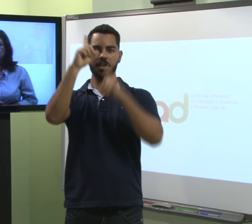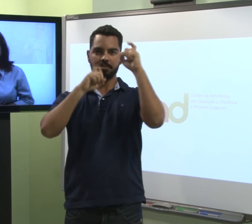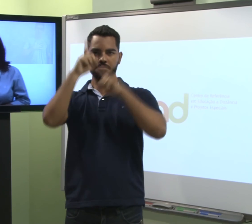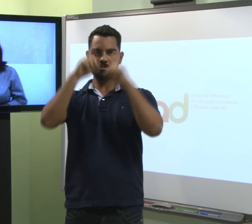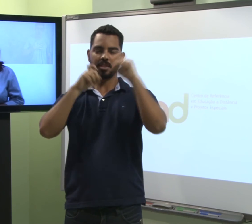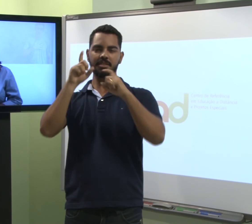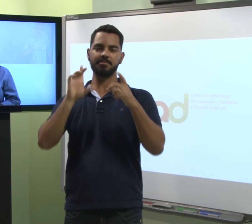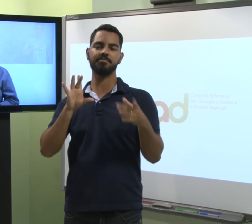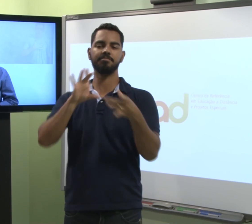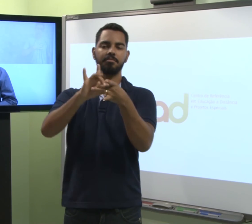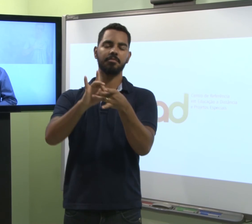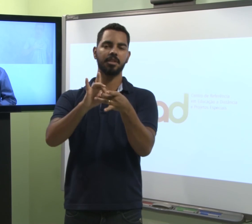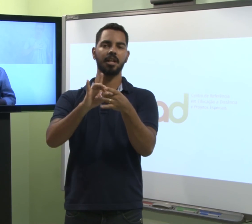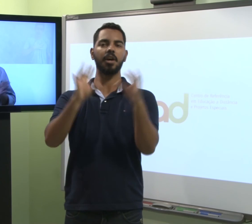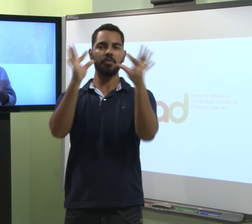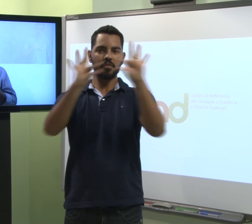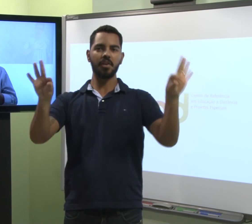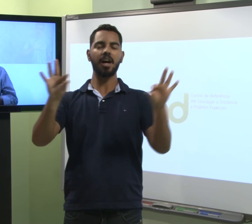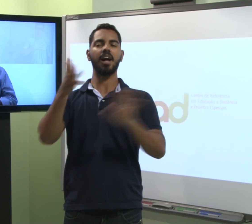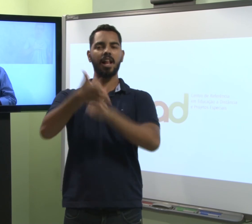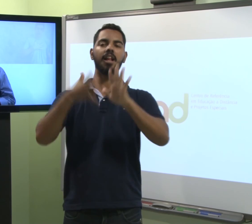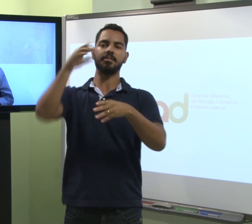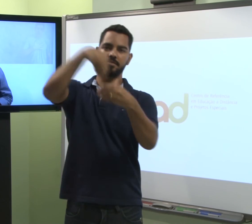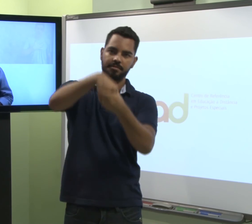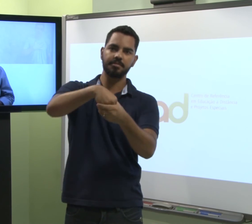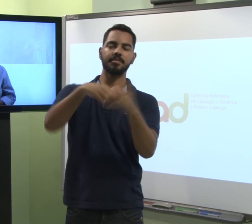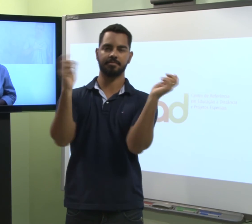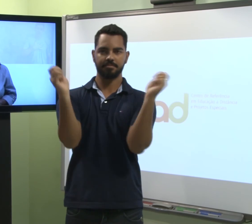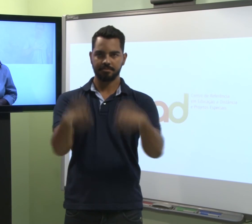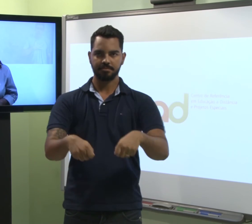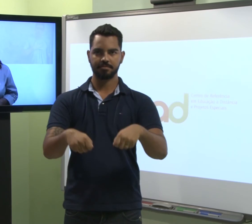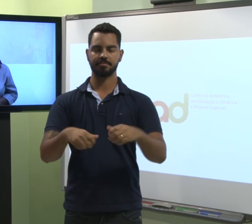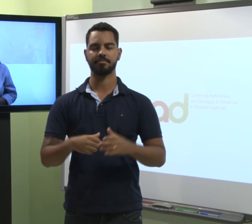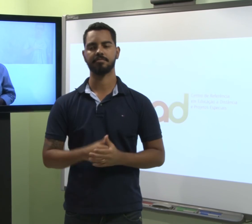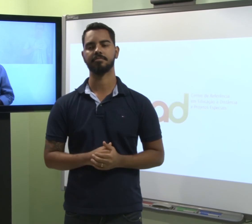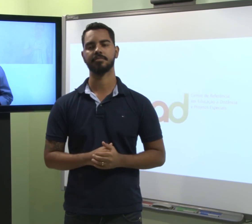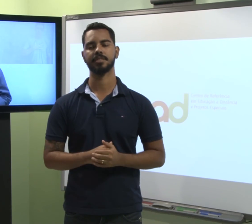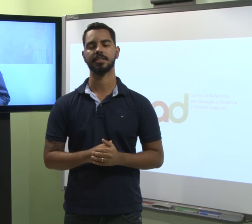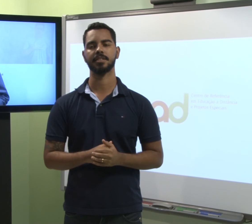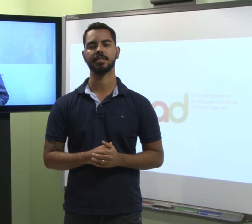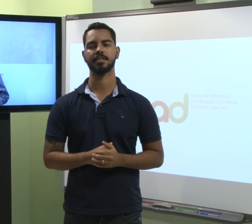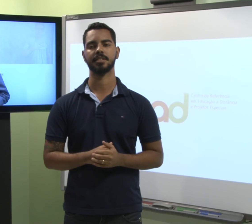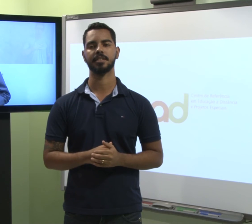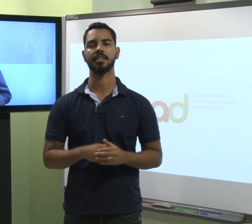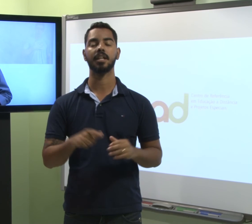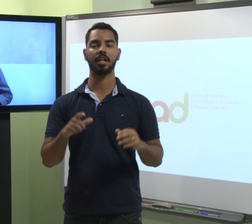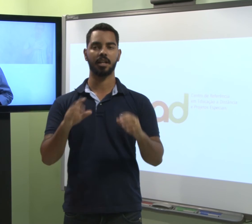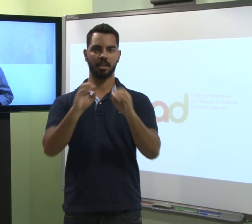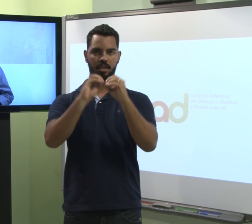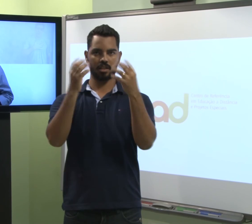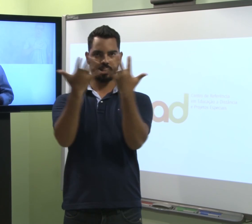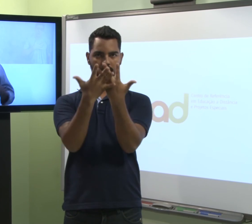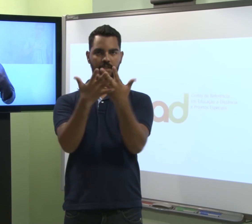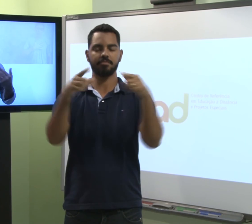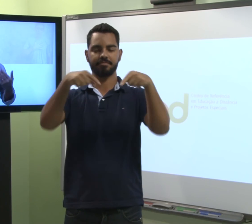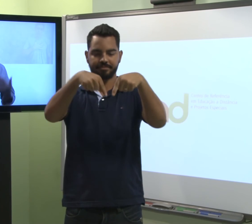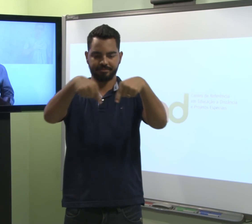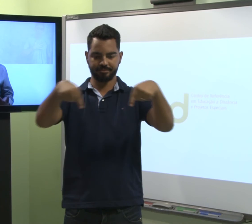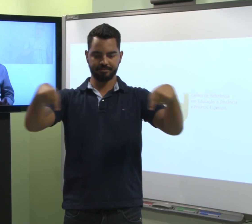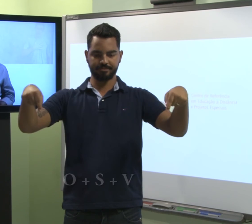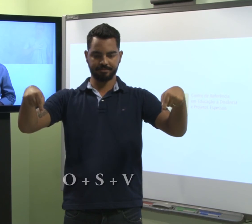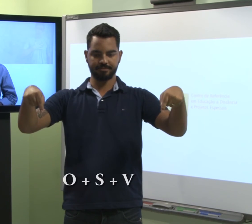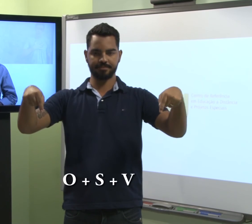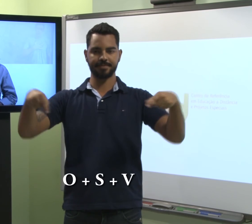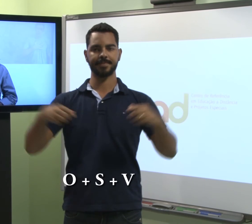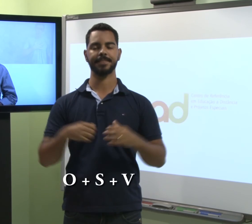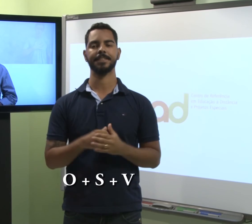ordem de estruturação da sentença, OSV, temos a frase, futebol o João gosta. E